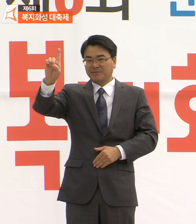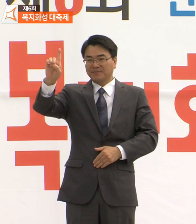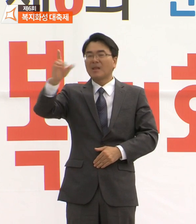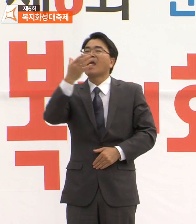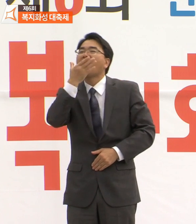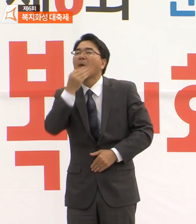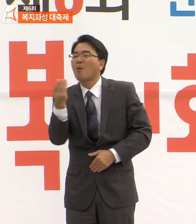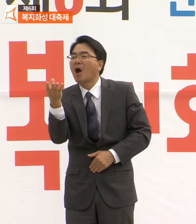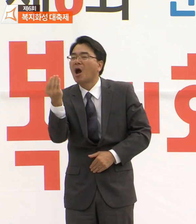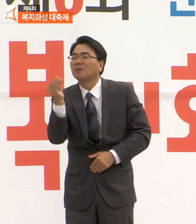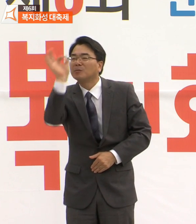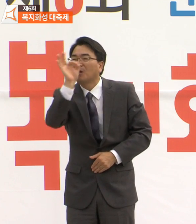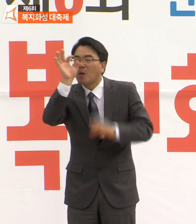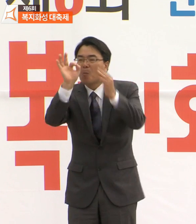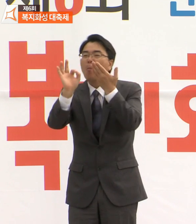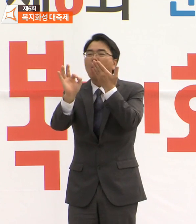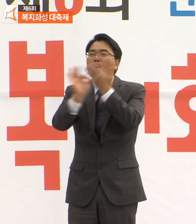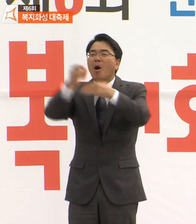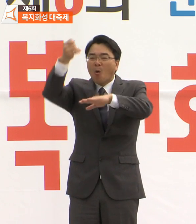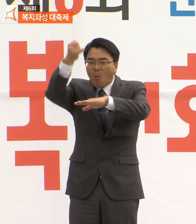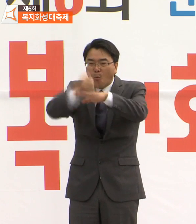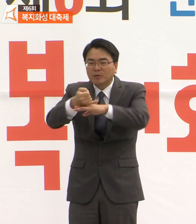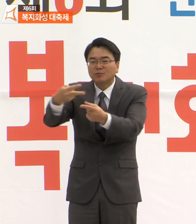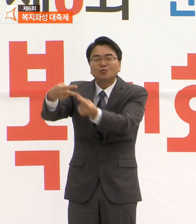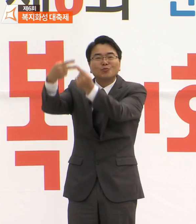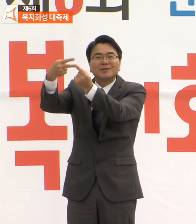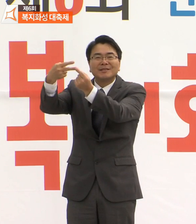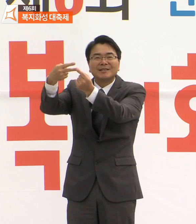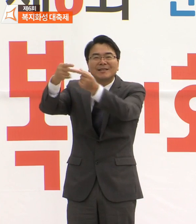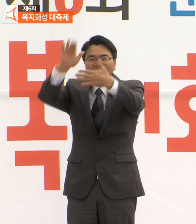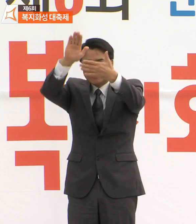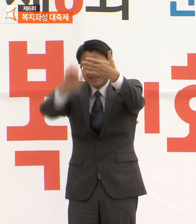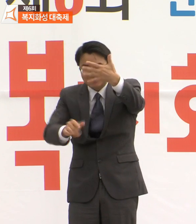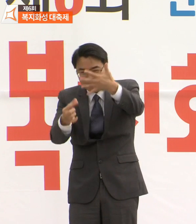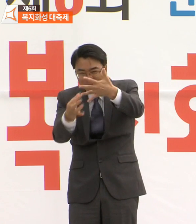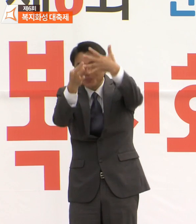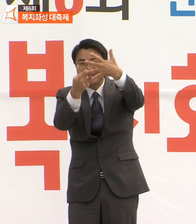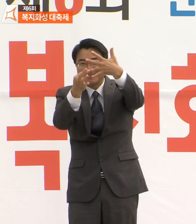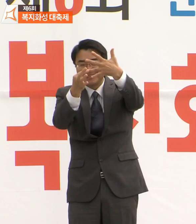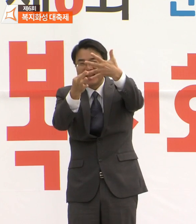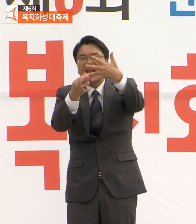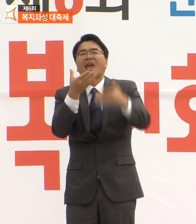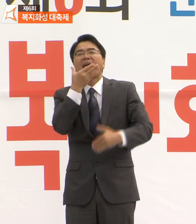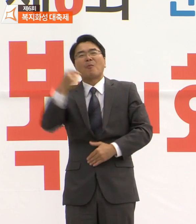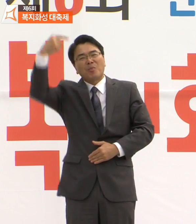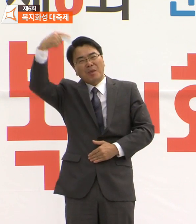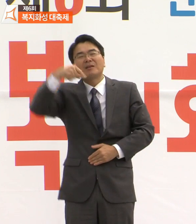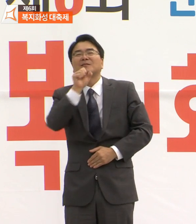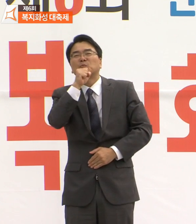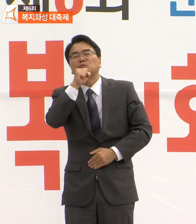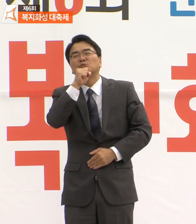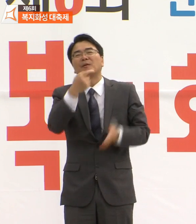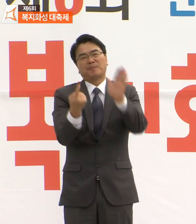국가. 터키를 제외하고 꼴찌에서 두 번째로 행복하다고 느끼고 있는 거의 꼴찌 수준의 행복하다고